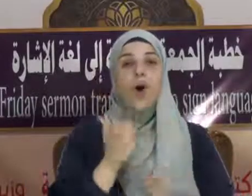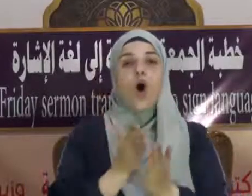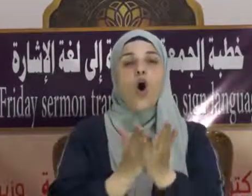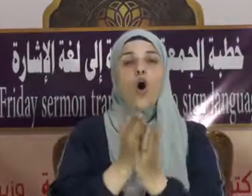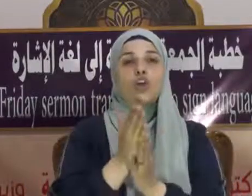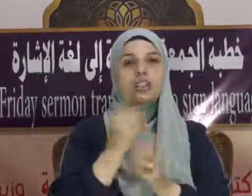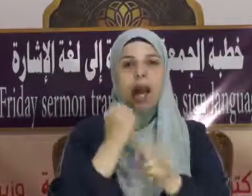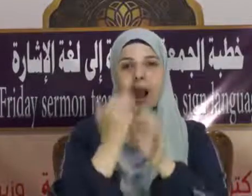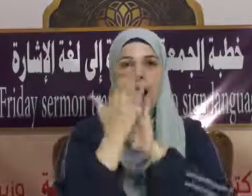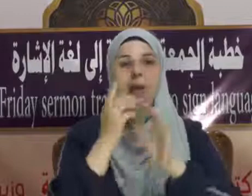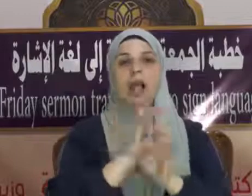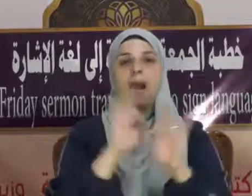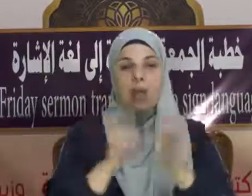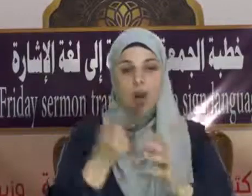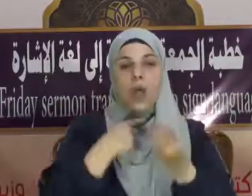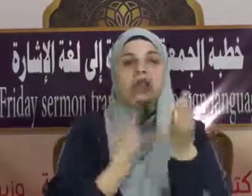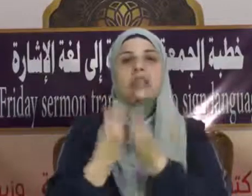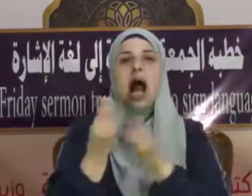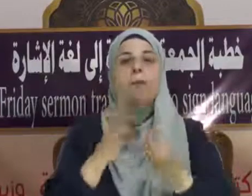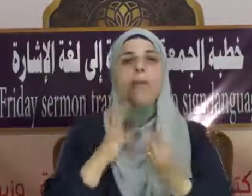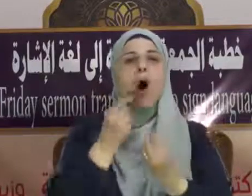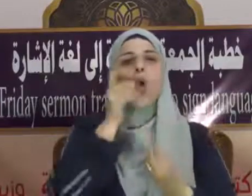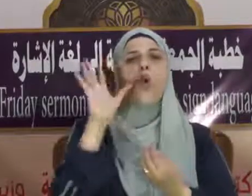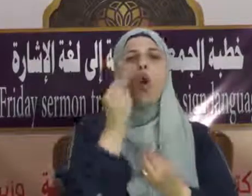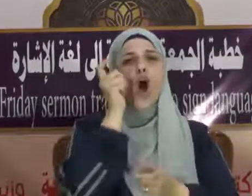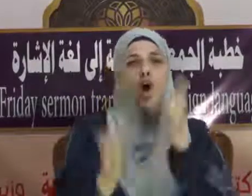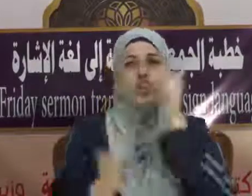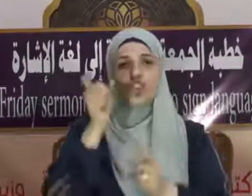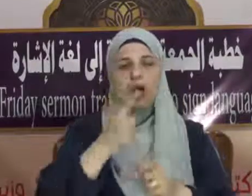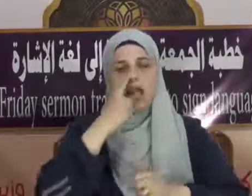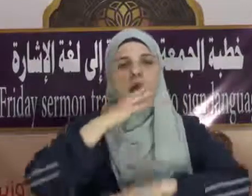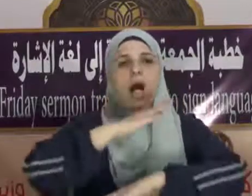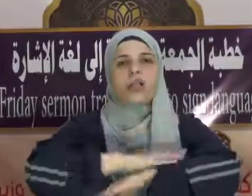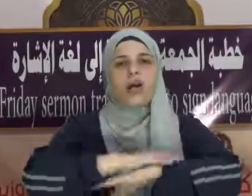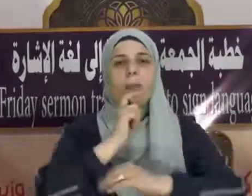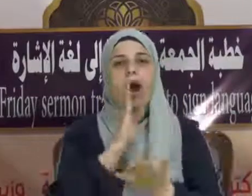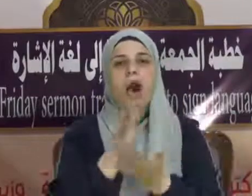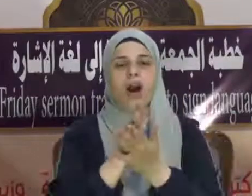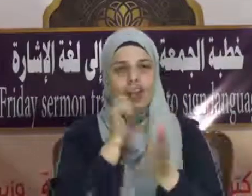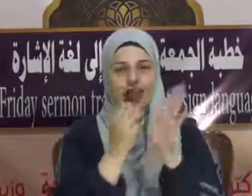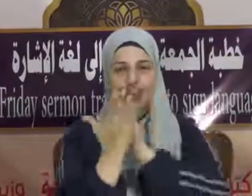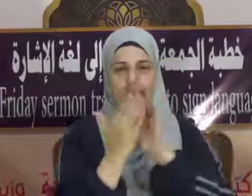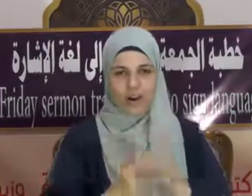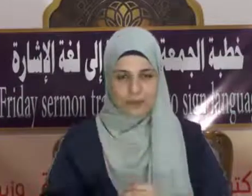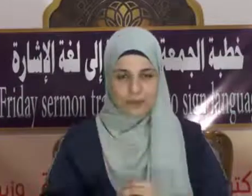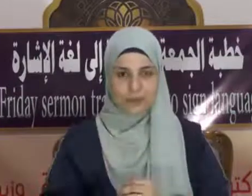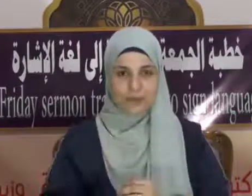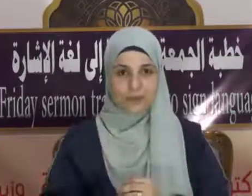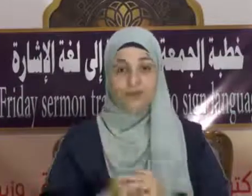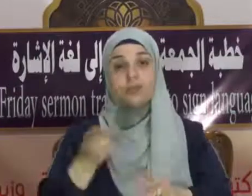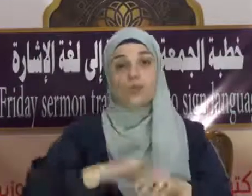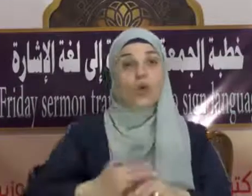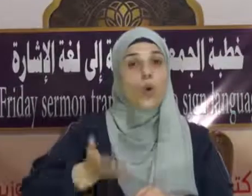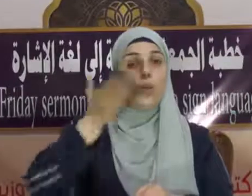بإطلاق، ومعاملة جميع الجيران بما يستوجبه حق الجوار.